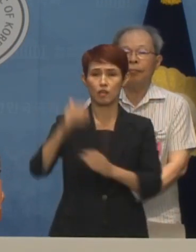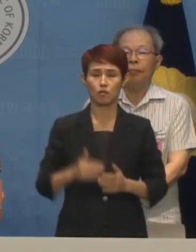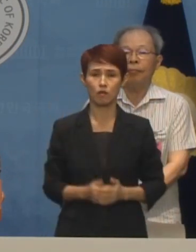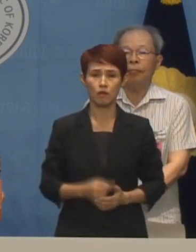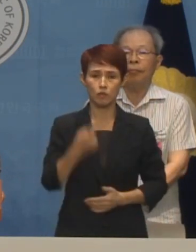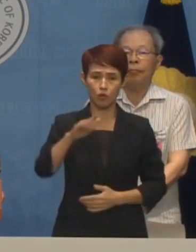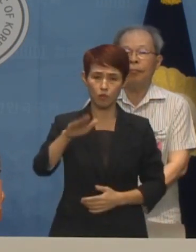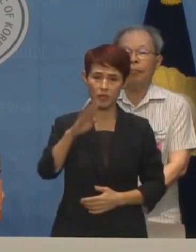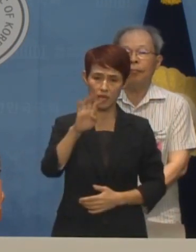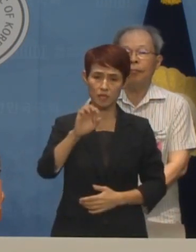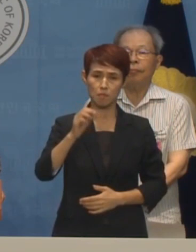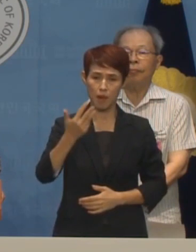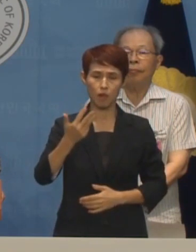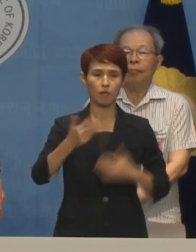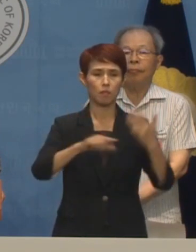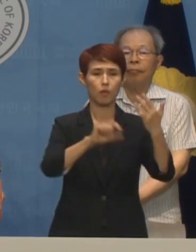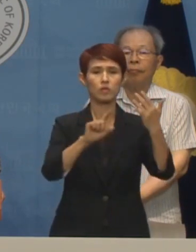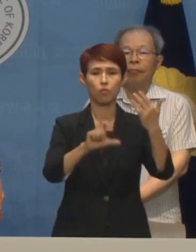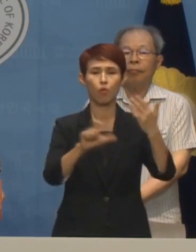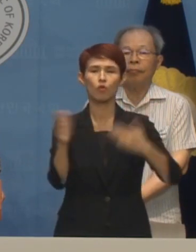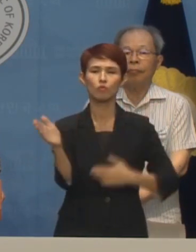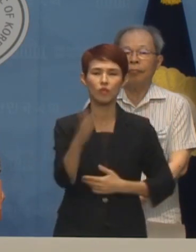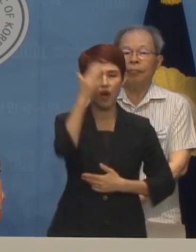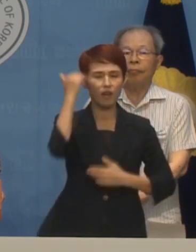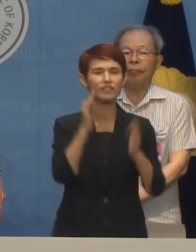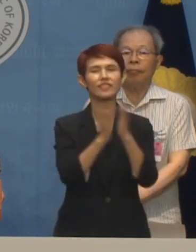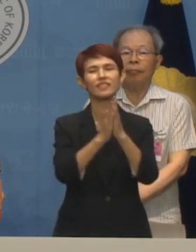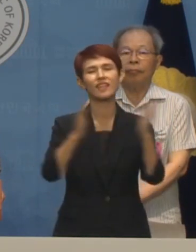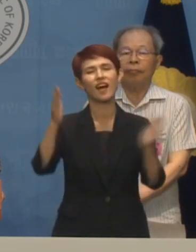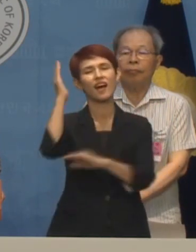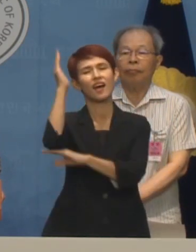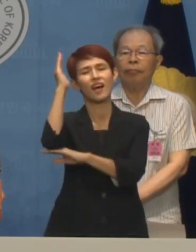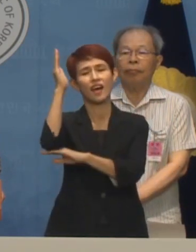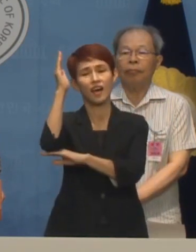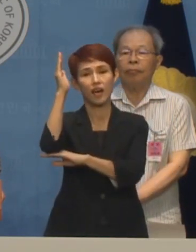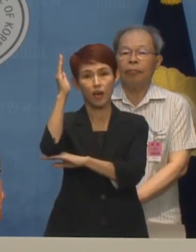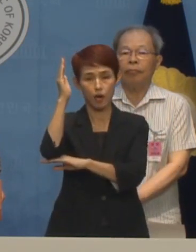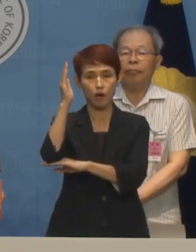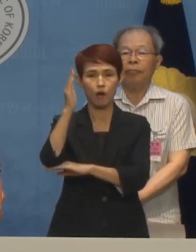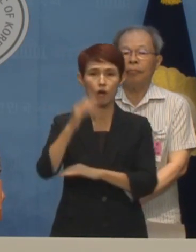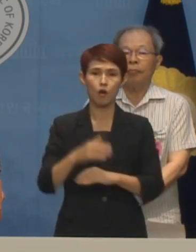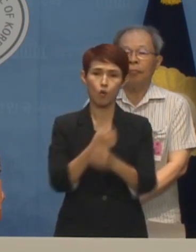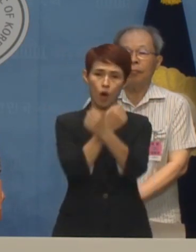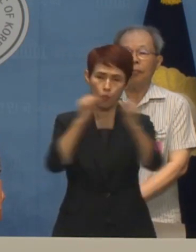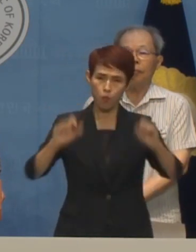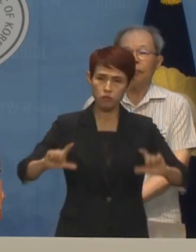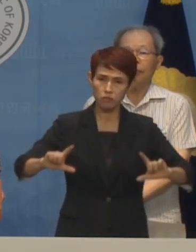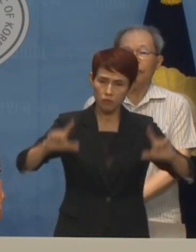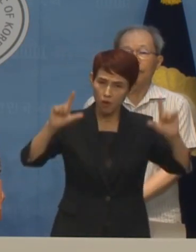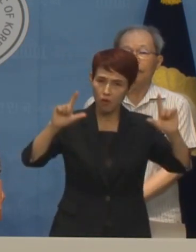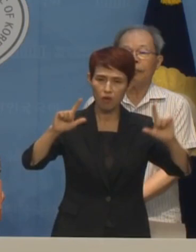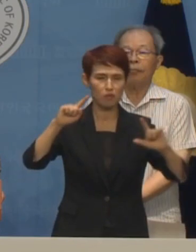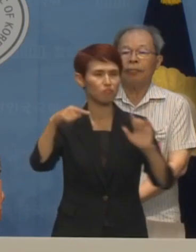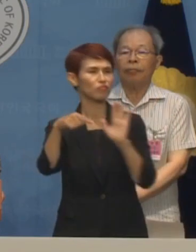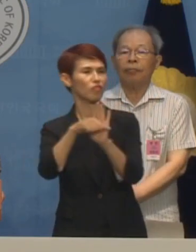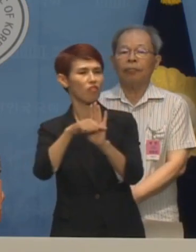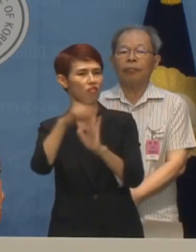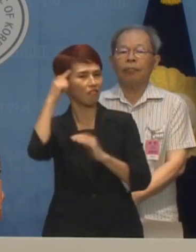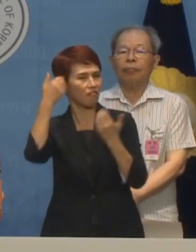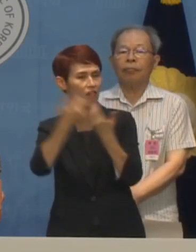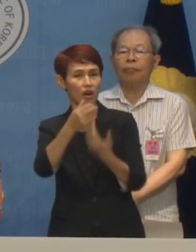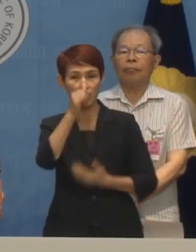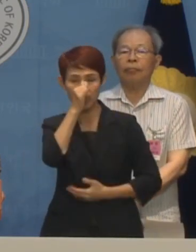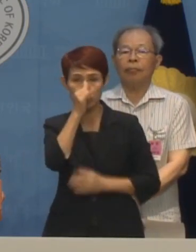1948년 8월 15일부터 대한민국이 시작된다며 광복절을 부정하고 건국절을 주장하는